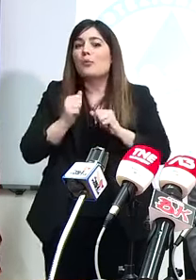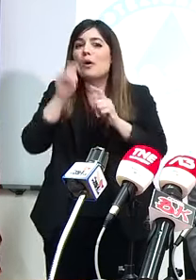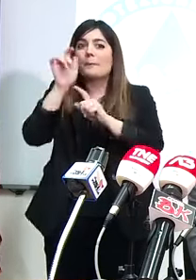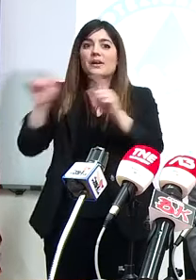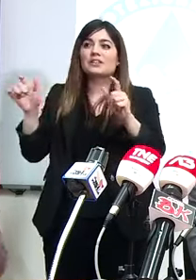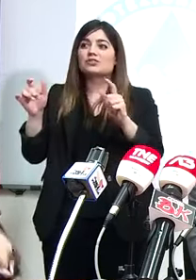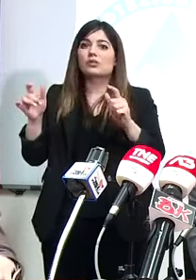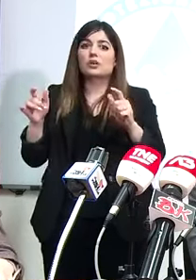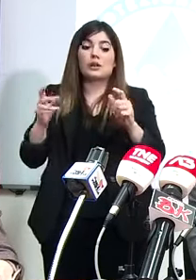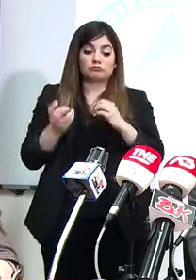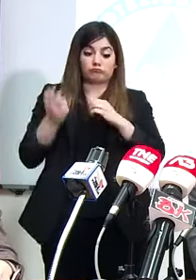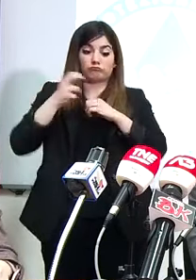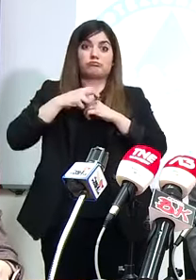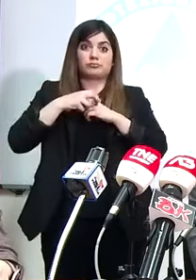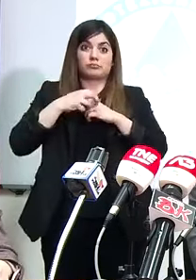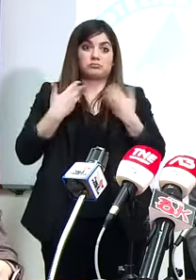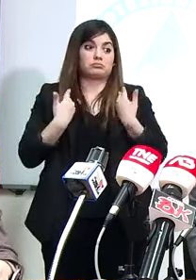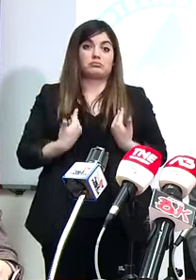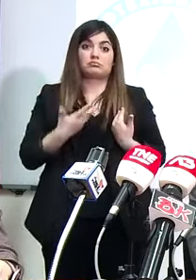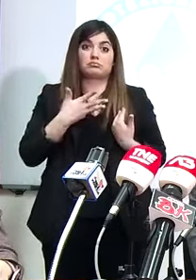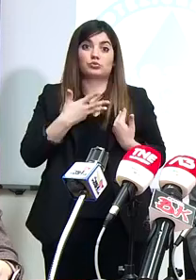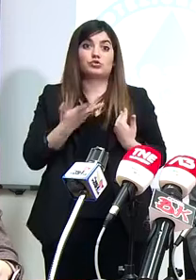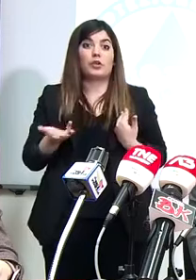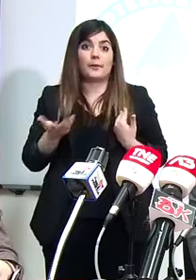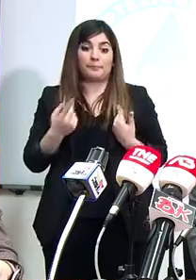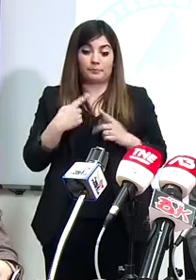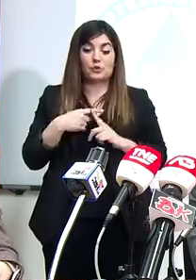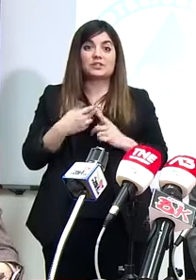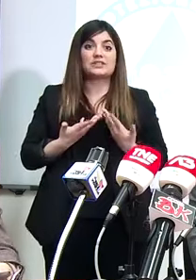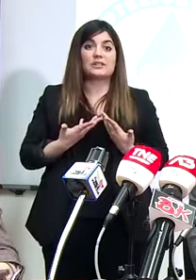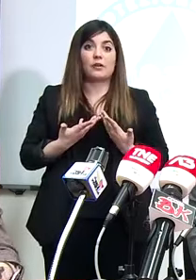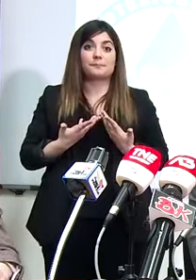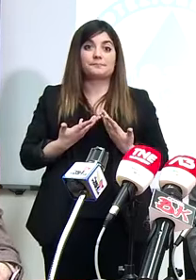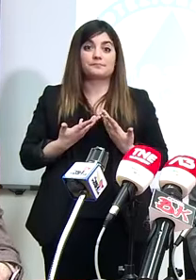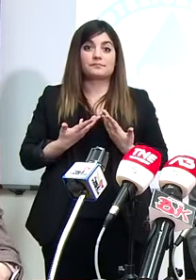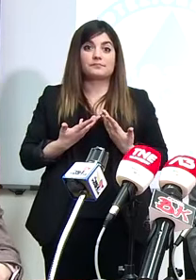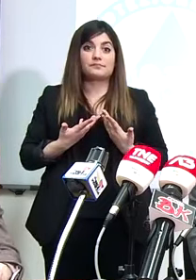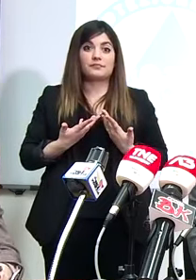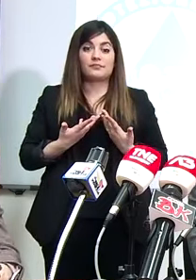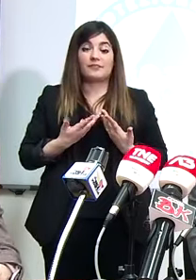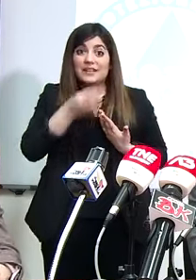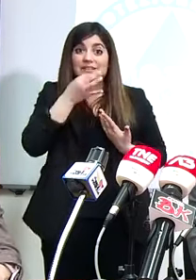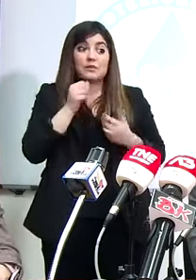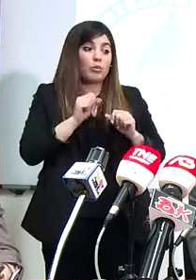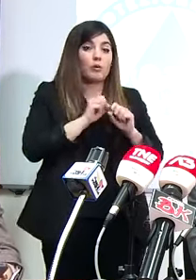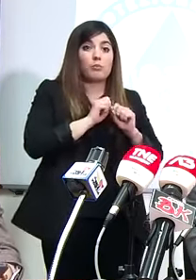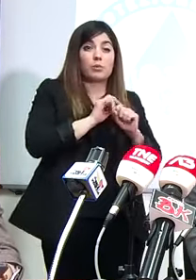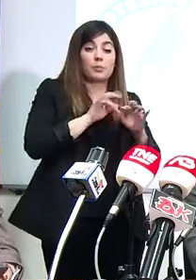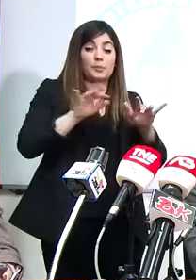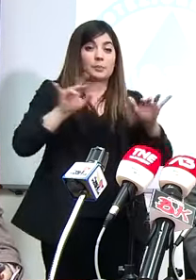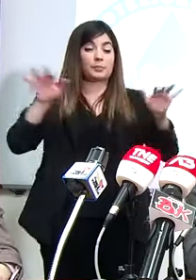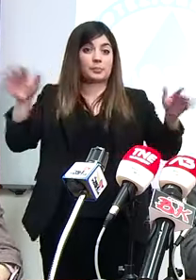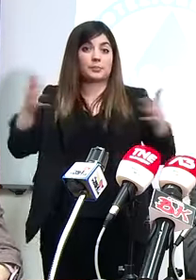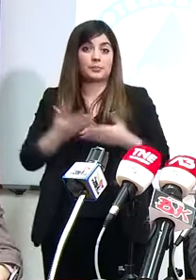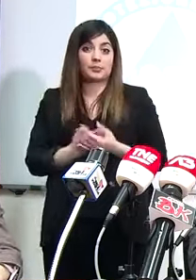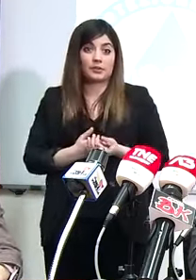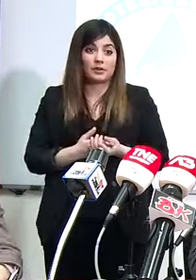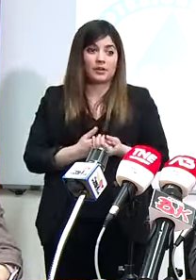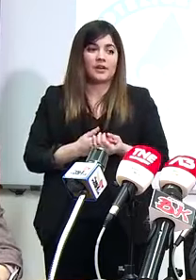240 ragionando vuoto per vie non vuol dire che su 5 milioni 240 quando fa evito di fare il conto mi fate